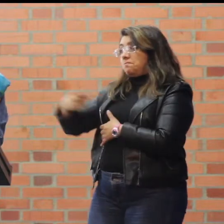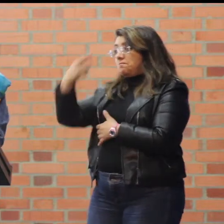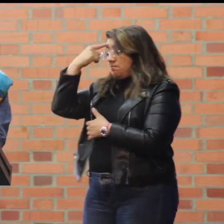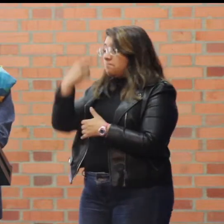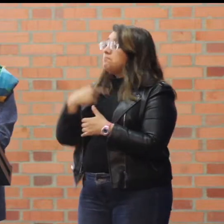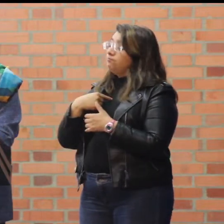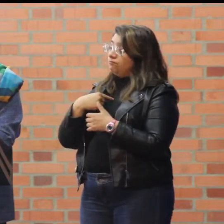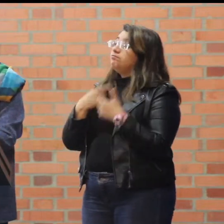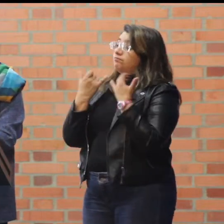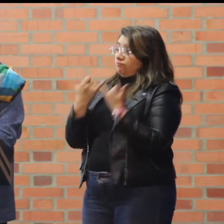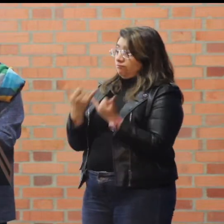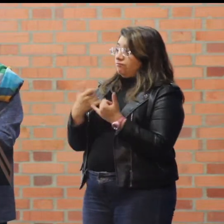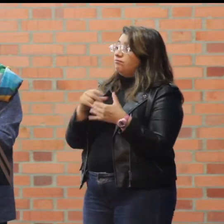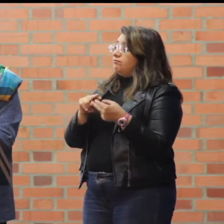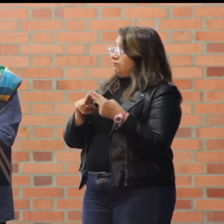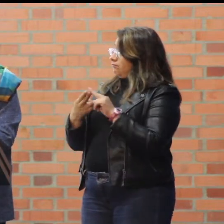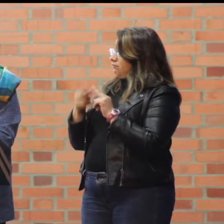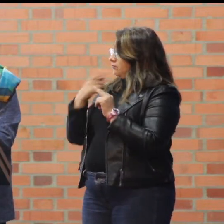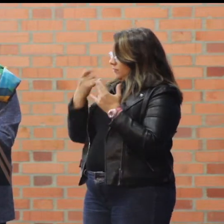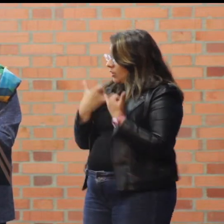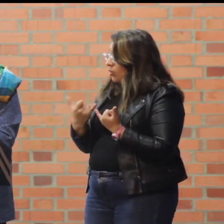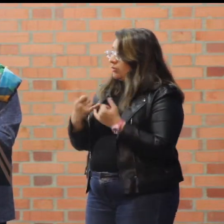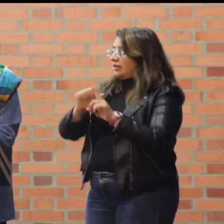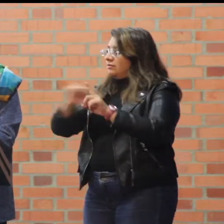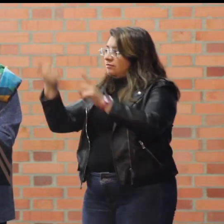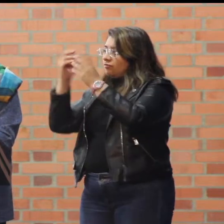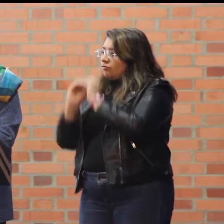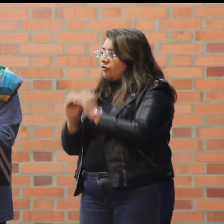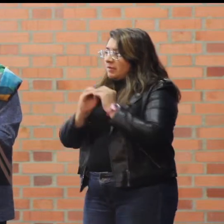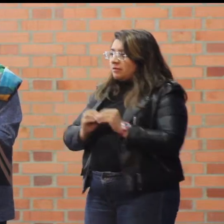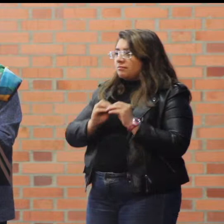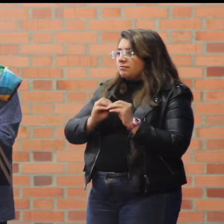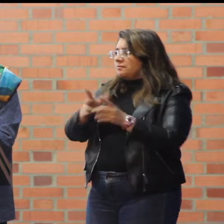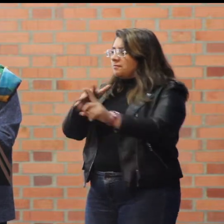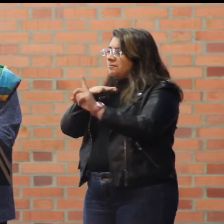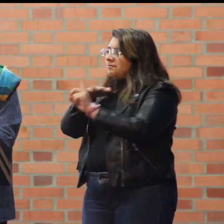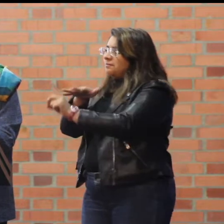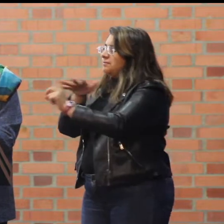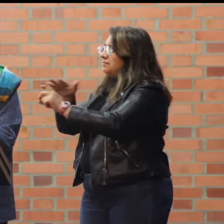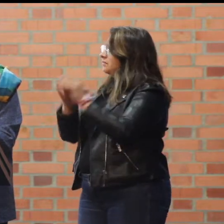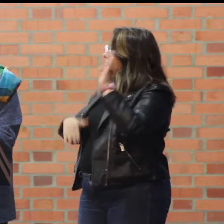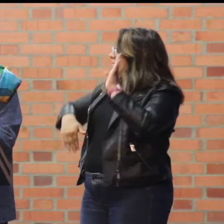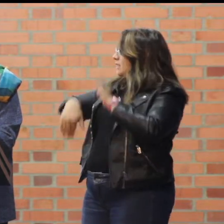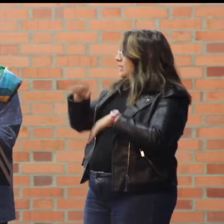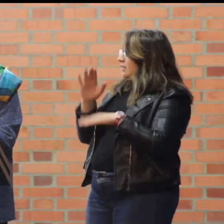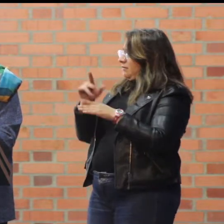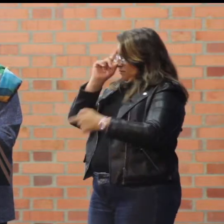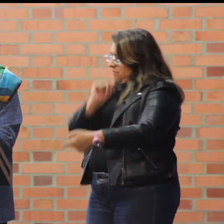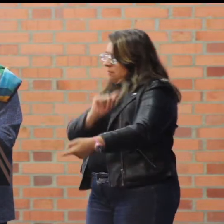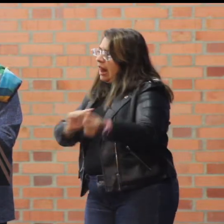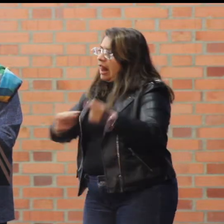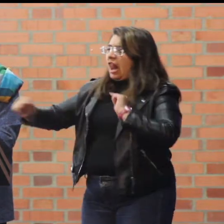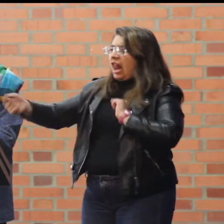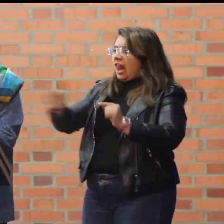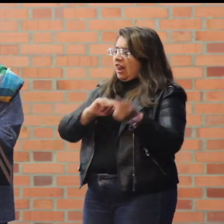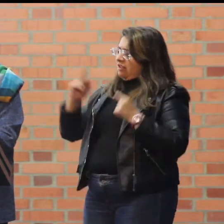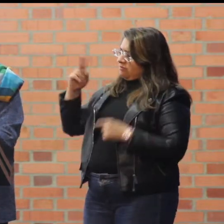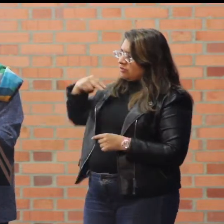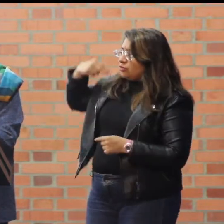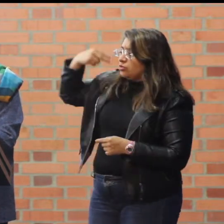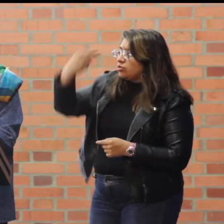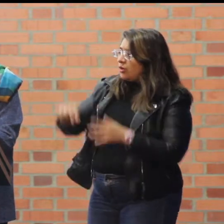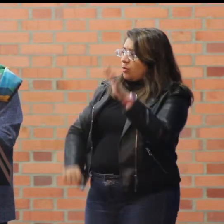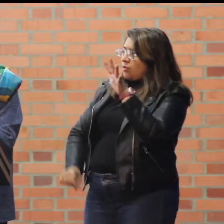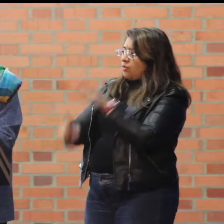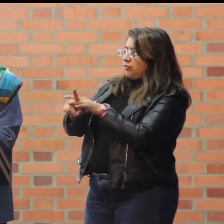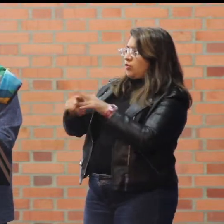de la cuarta temporada del podcast de la escuela dedicada enteramente a las discusiones sobre la historia del aborto